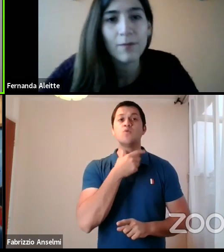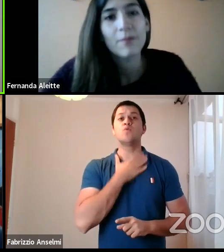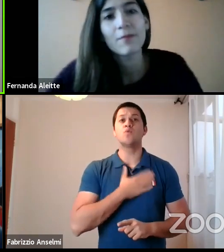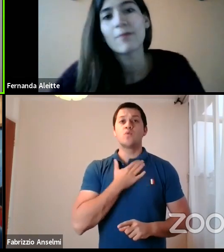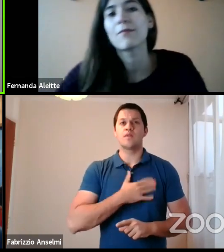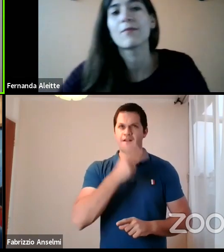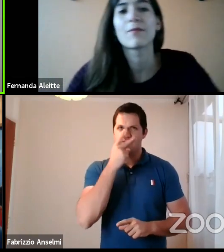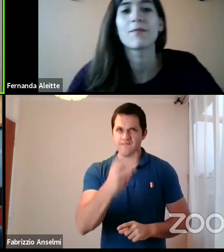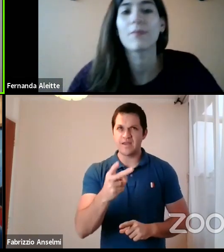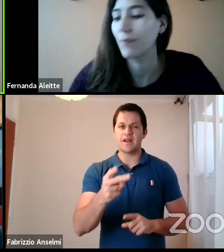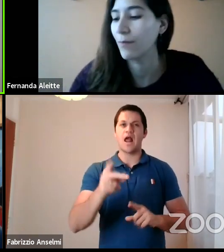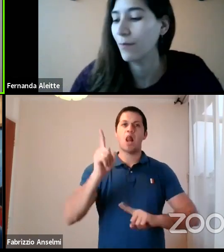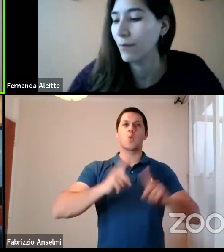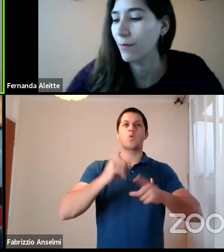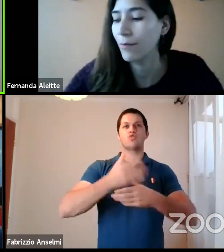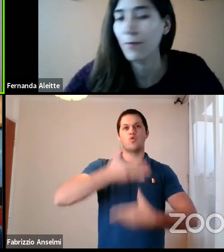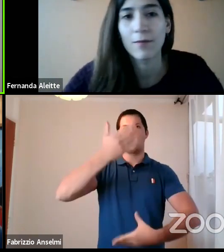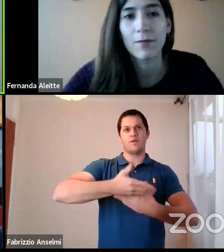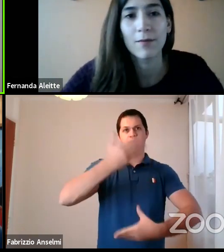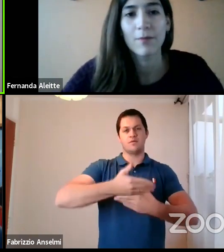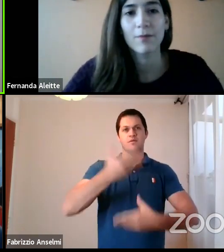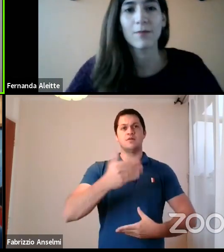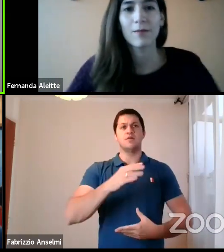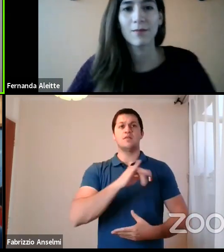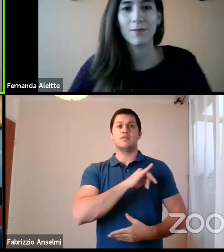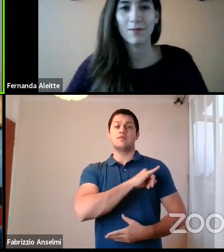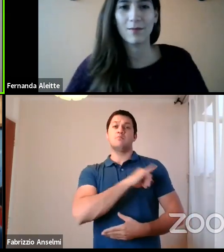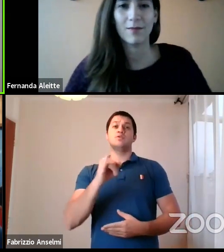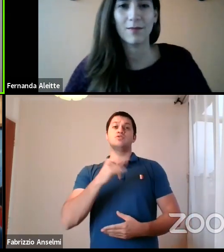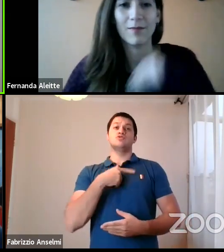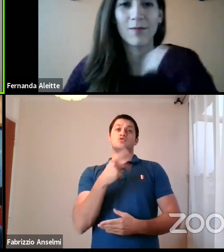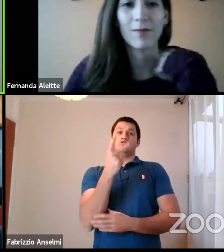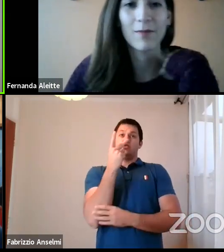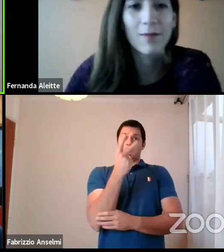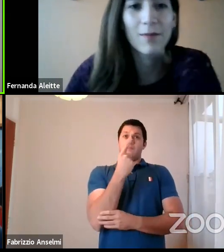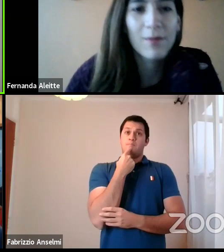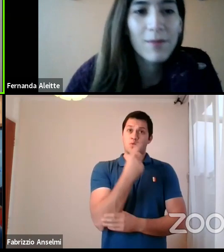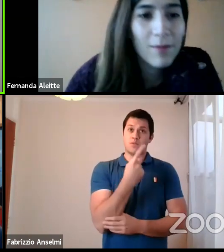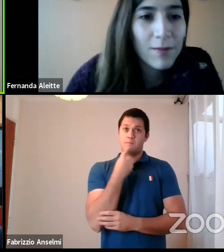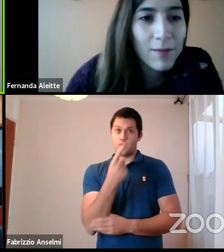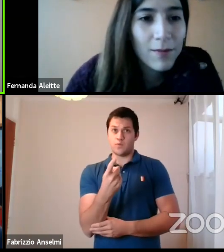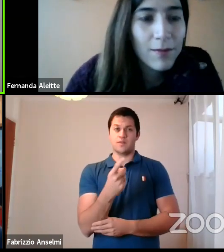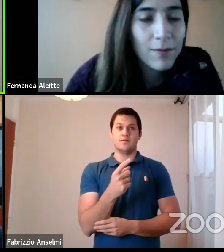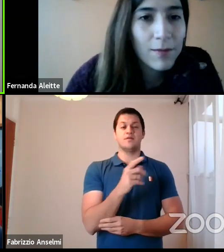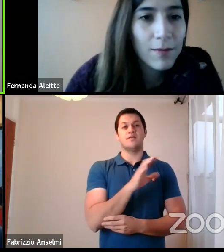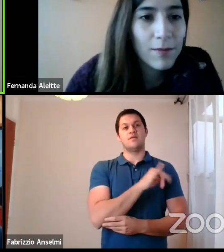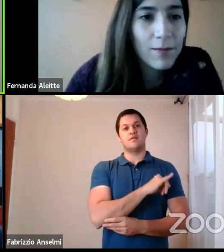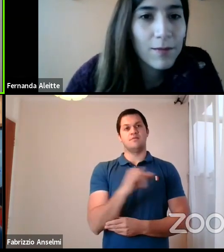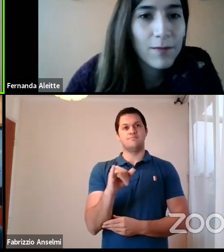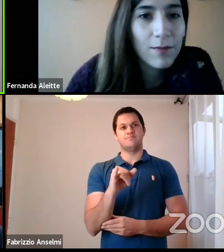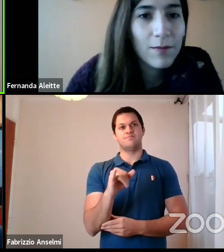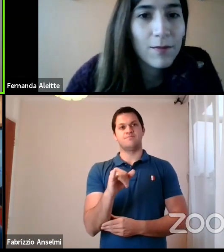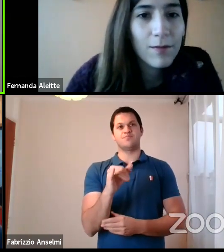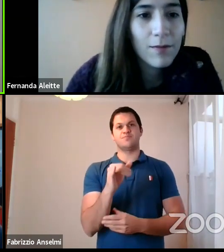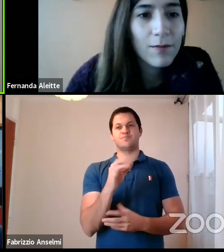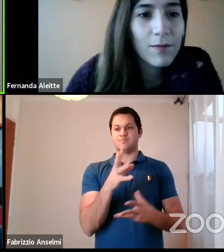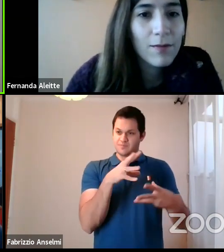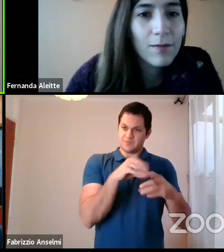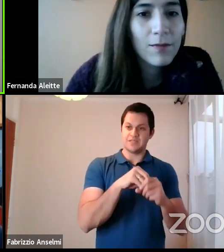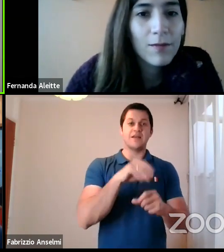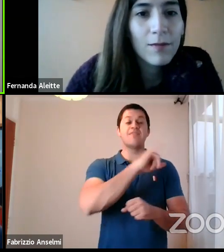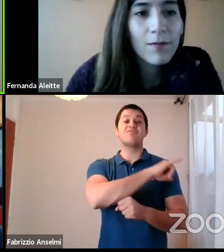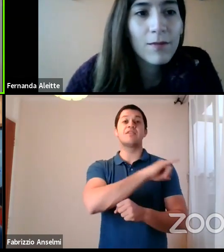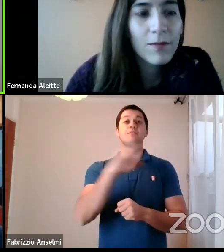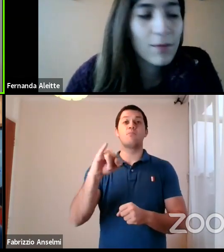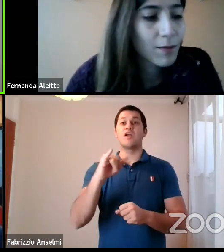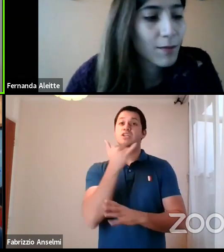demos espacio a que podamos resolver las dos dudas, tanto la tuya como la de Fernanda, para que podamos ir acumulando. Así que en el chat de YouTube